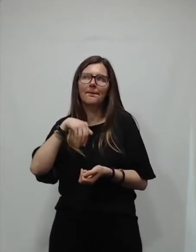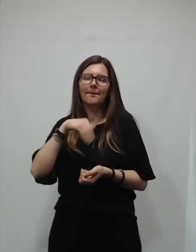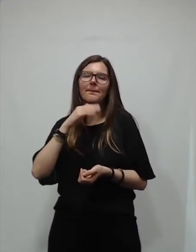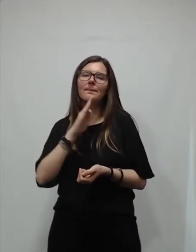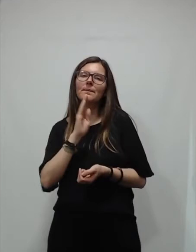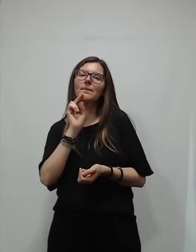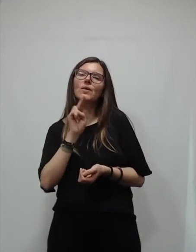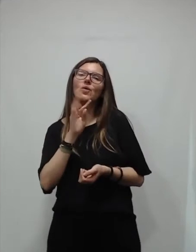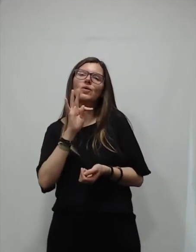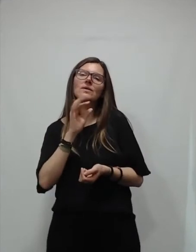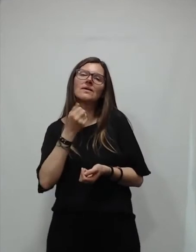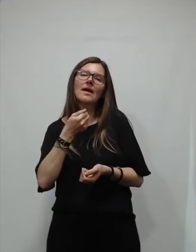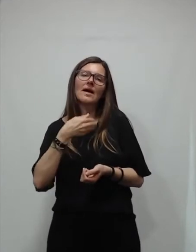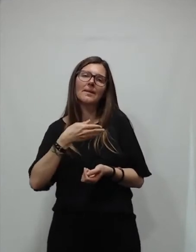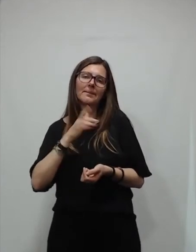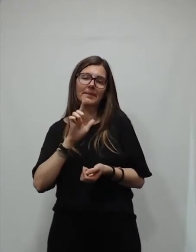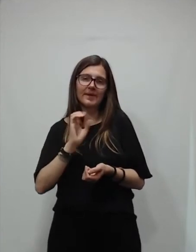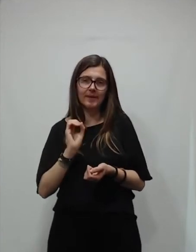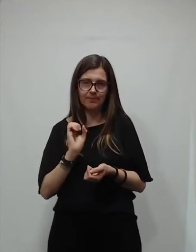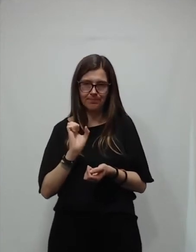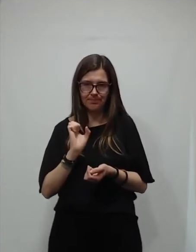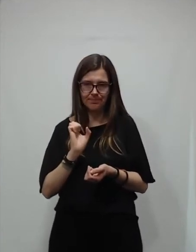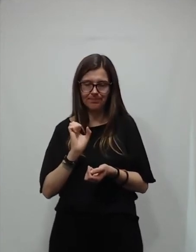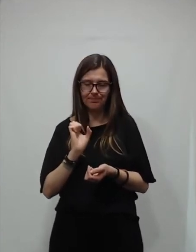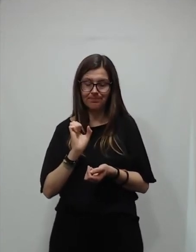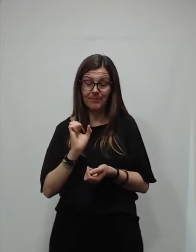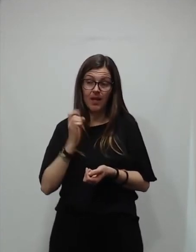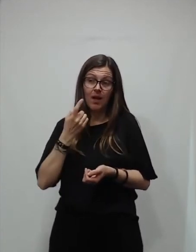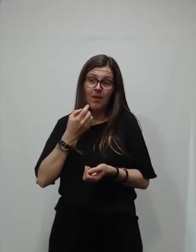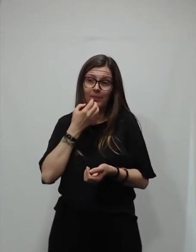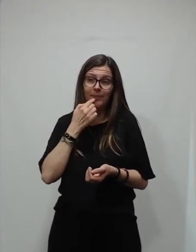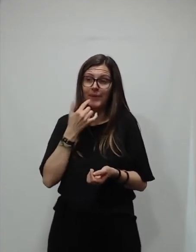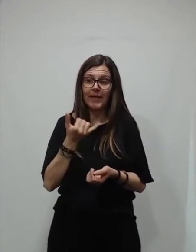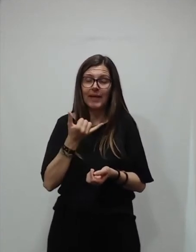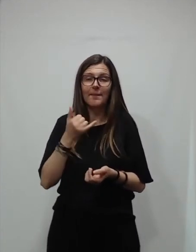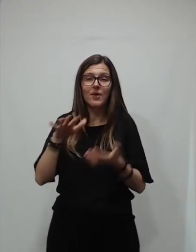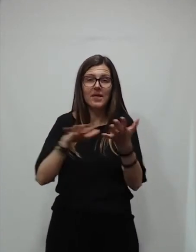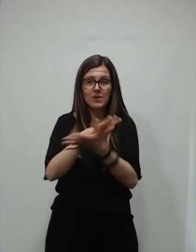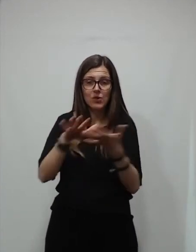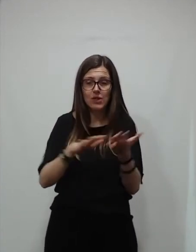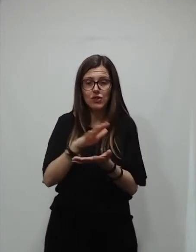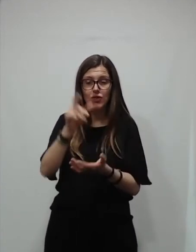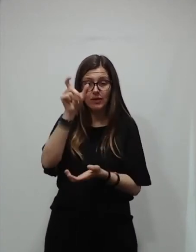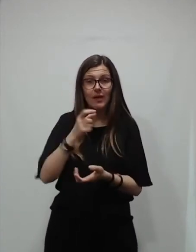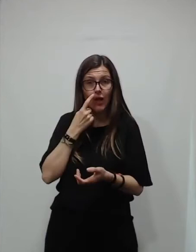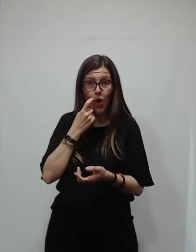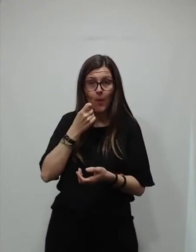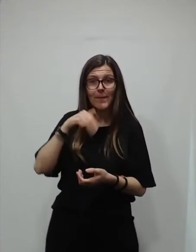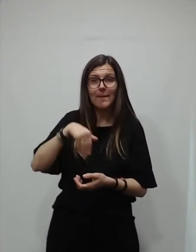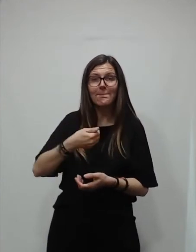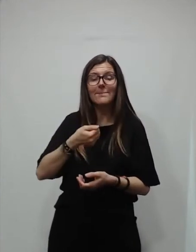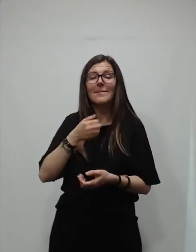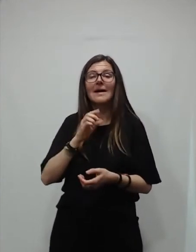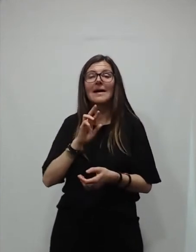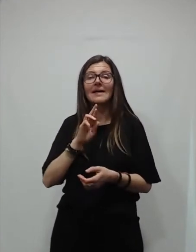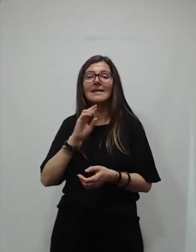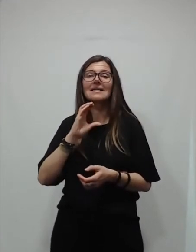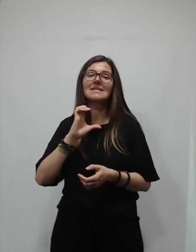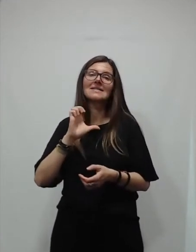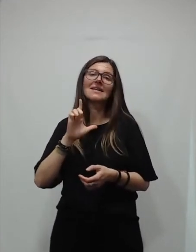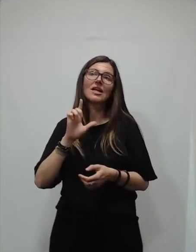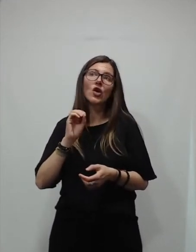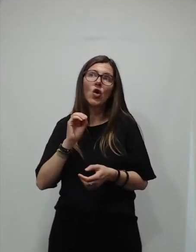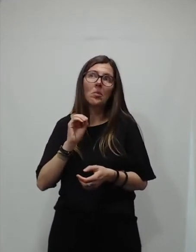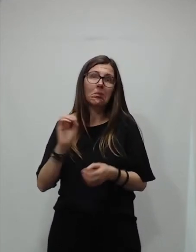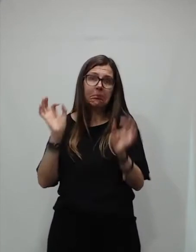generar lo que pasó con Marcelo, que no estaba declarado inimputable y no obstante de la historia clínica y de lo que comentaron